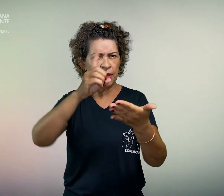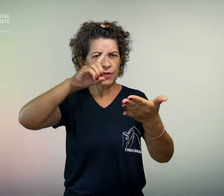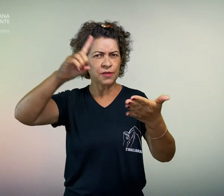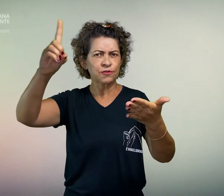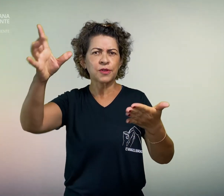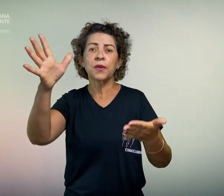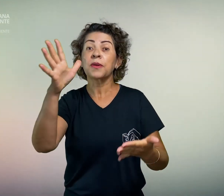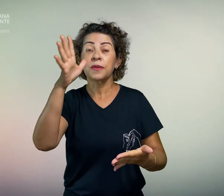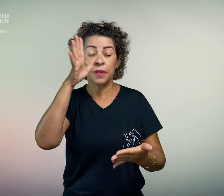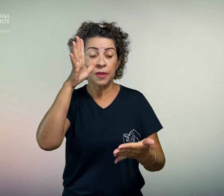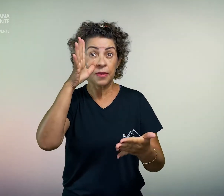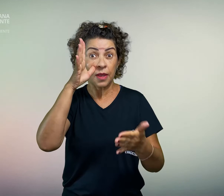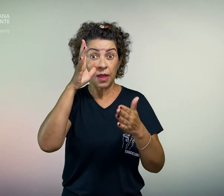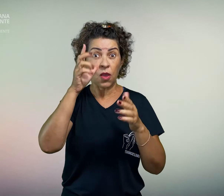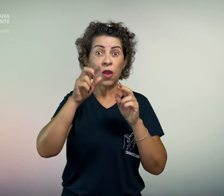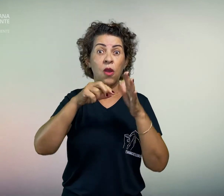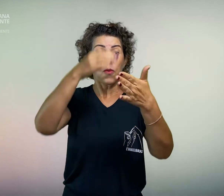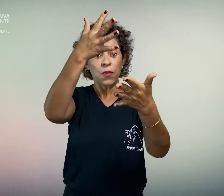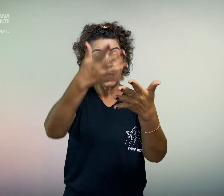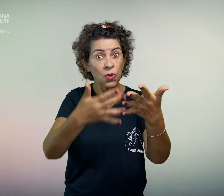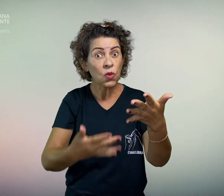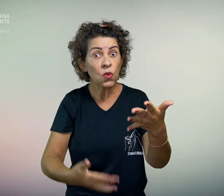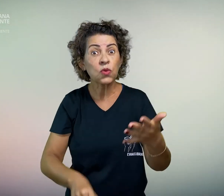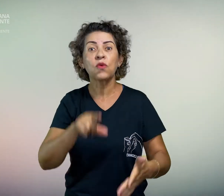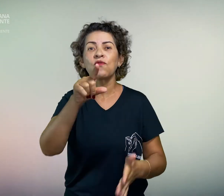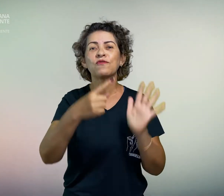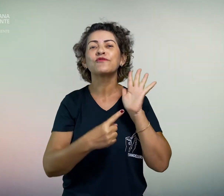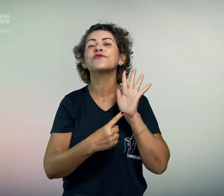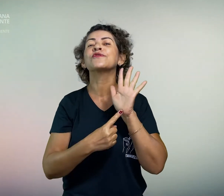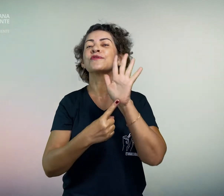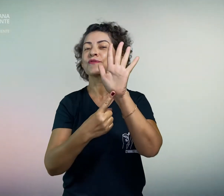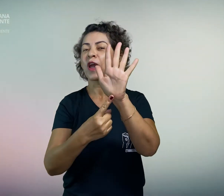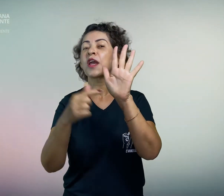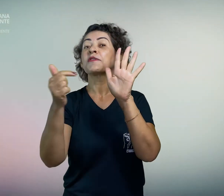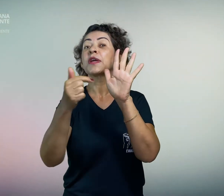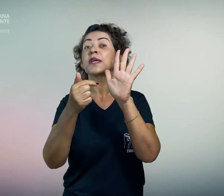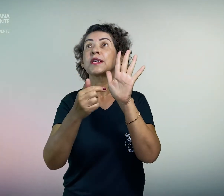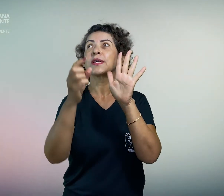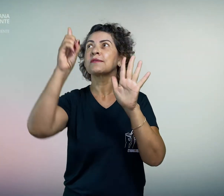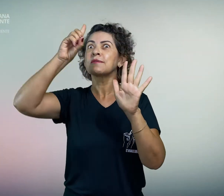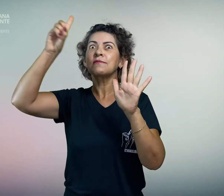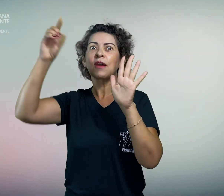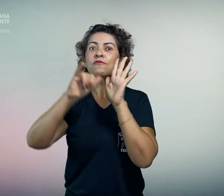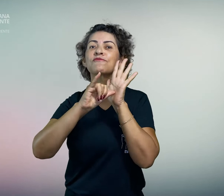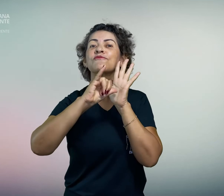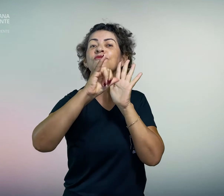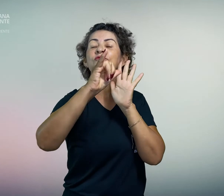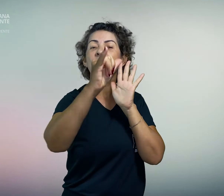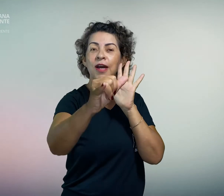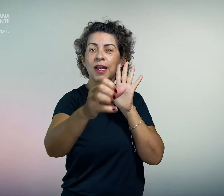Leia o capítulo inteiro de Ezequiel 18 e você verá que Deus está dizendo